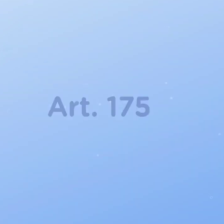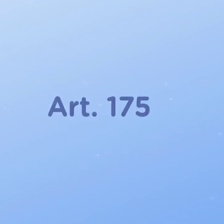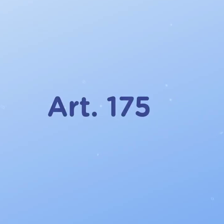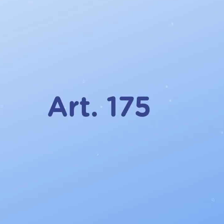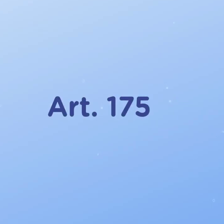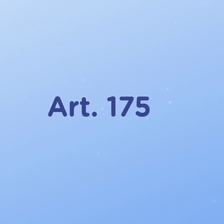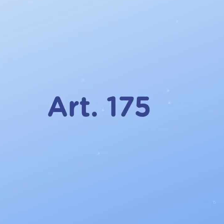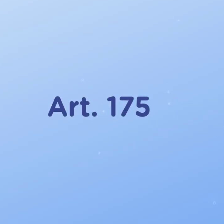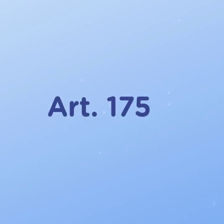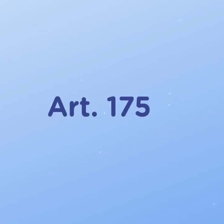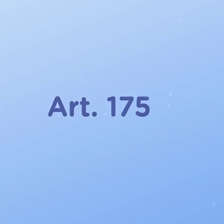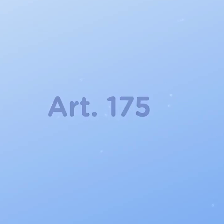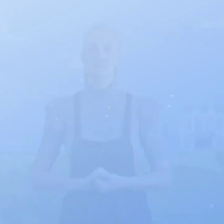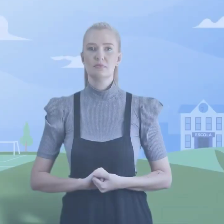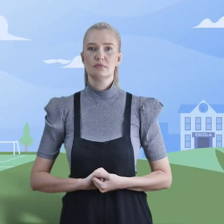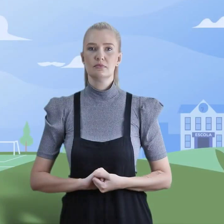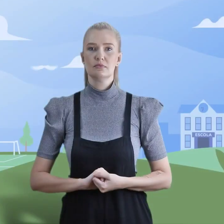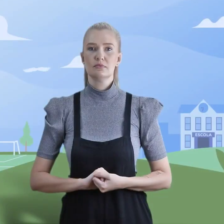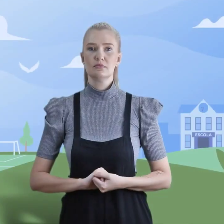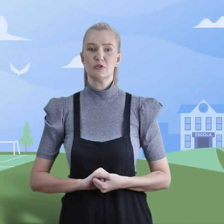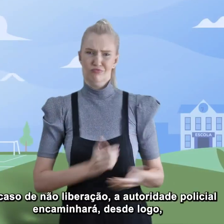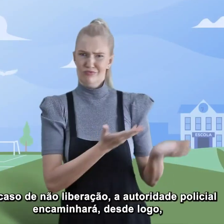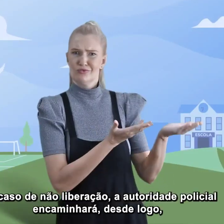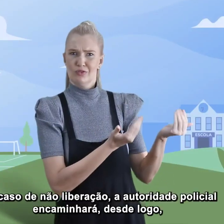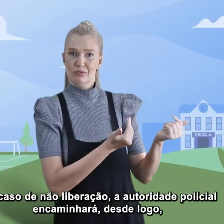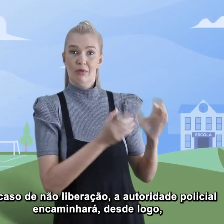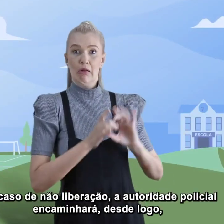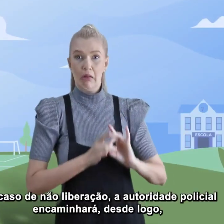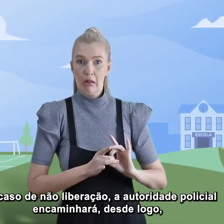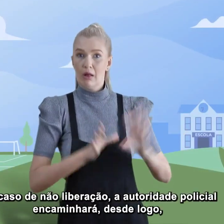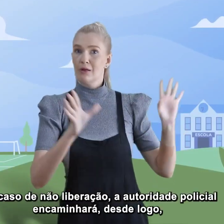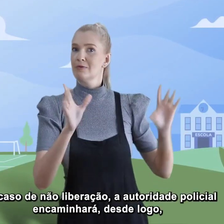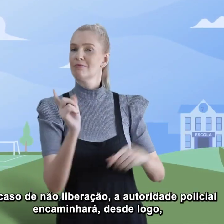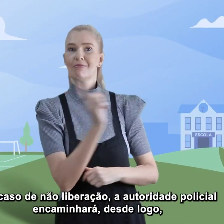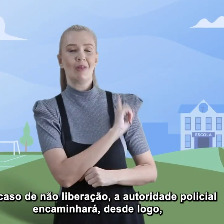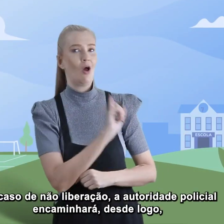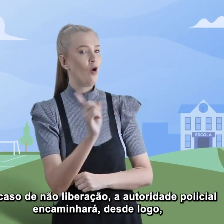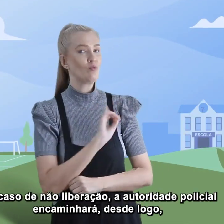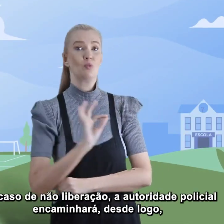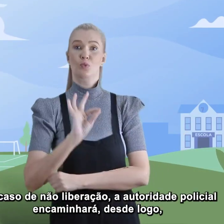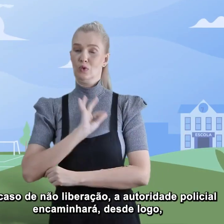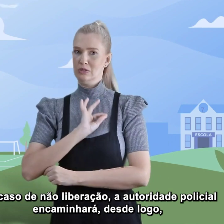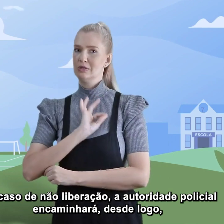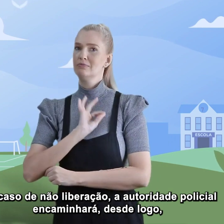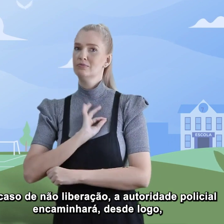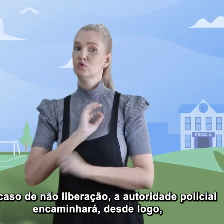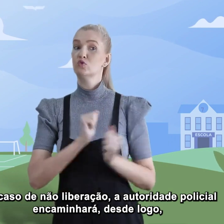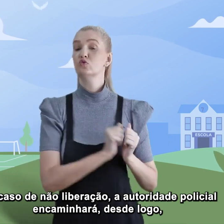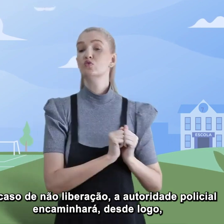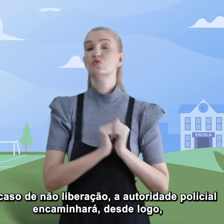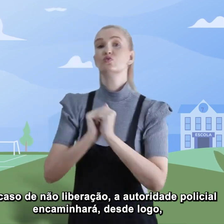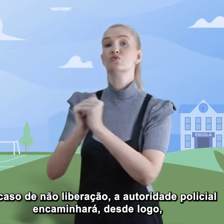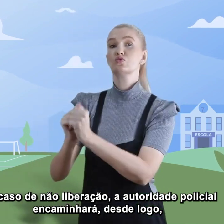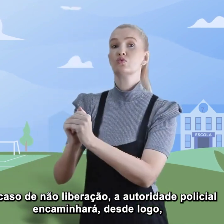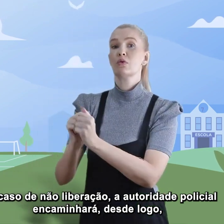Artigo 175. Em caso de não liberação, a autoridade policial encaminhará, desde